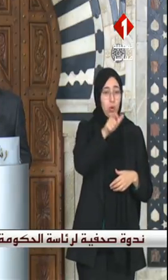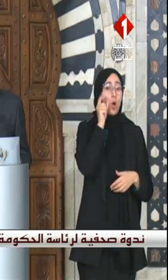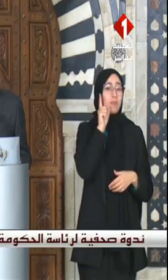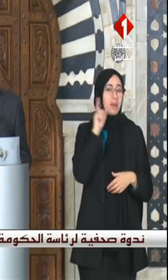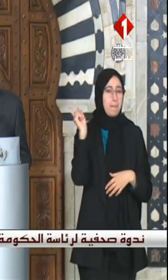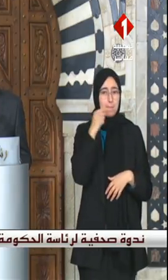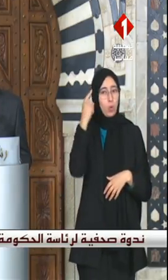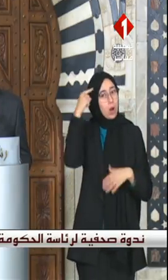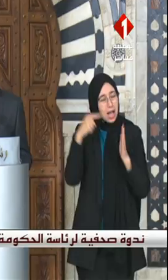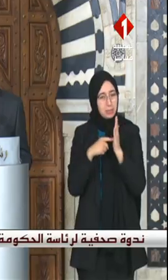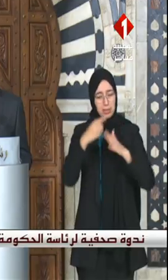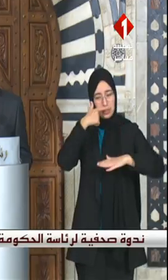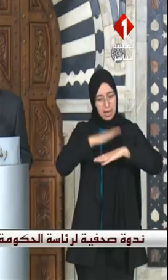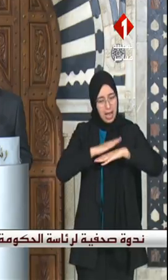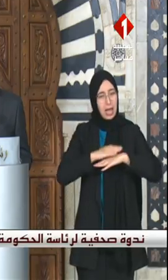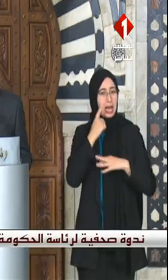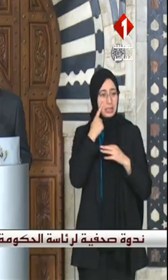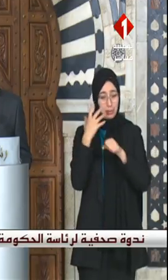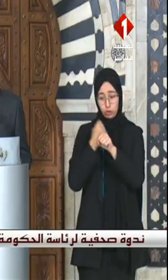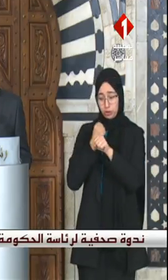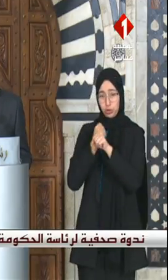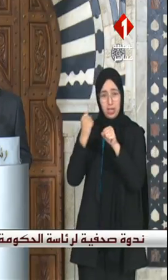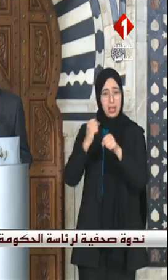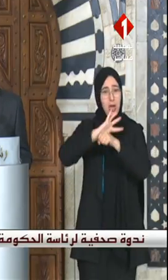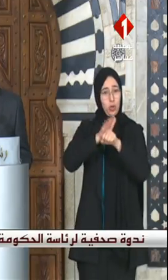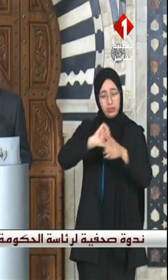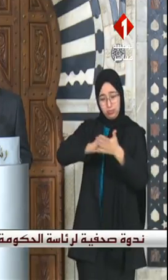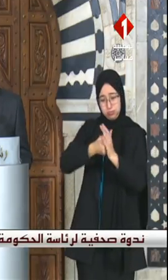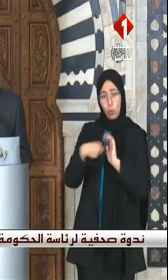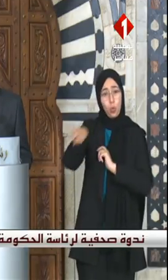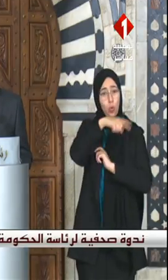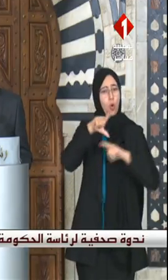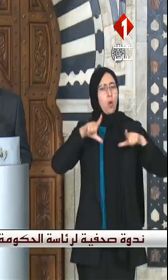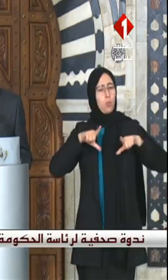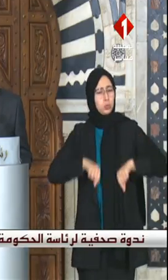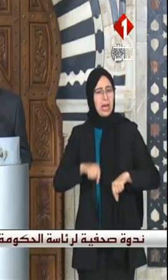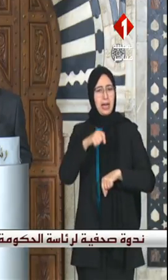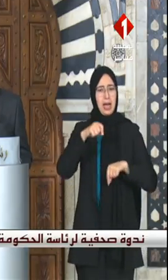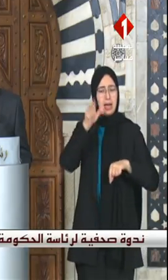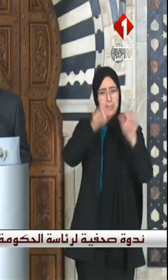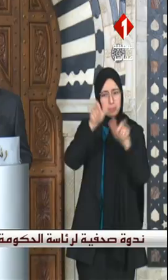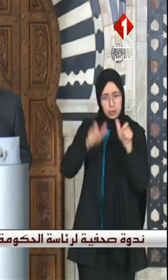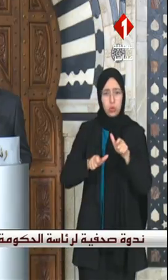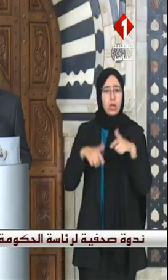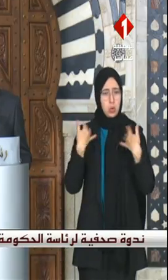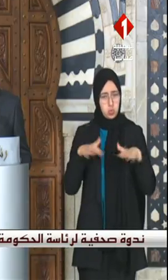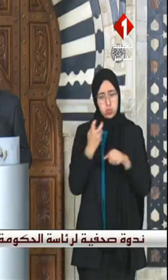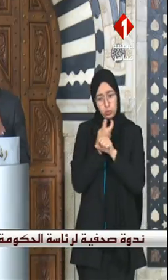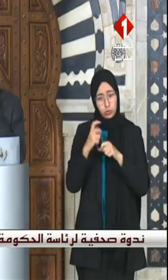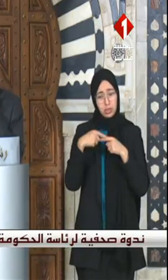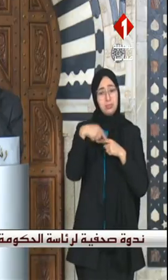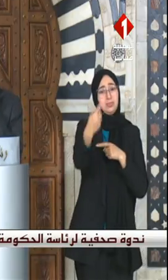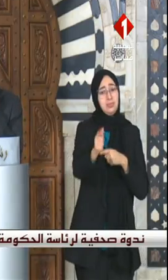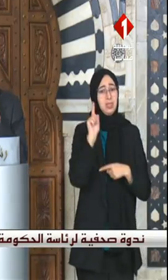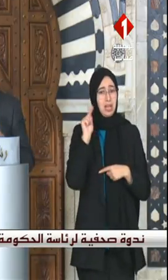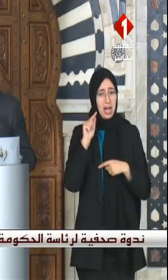إنجاح جميع الإجراءات اللي من شأنها توقف تنامي هذا الفيروس، ولأنه هناك تحديات خطيرة، تحدي كبير